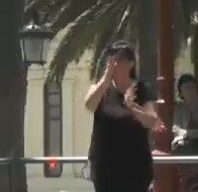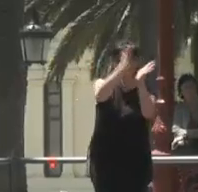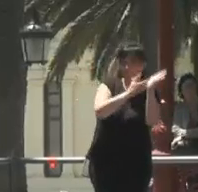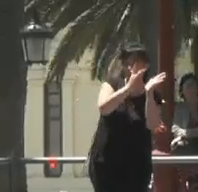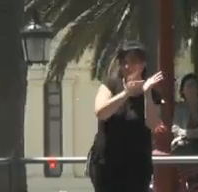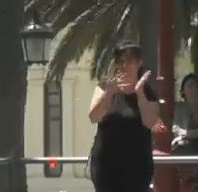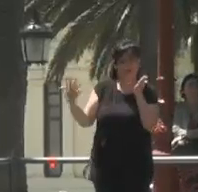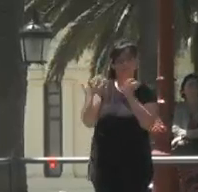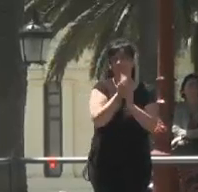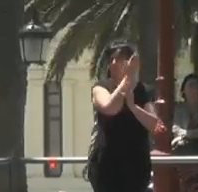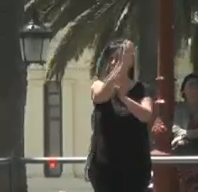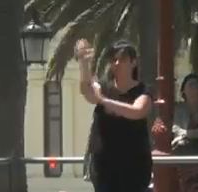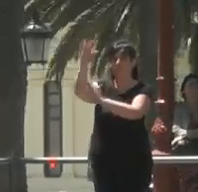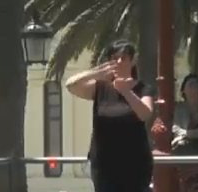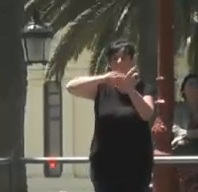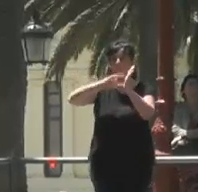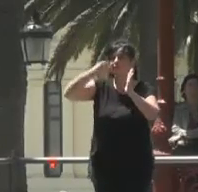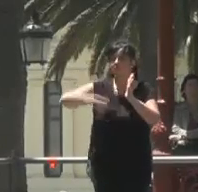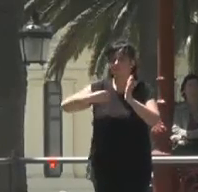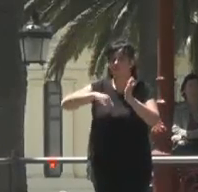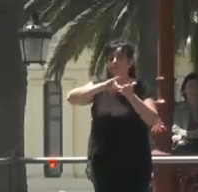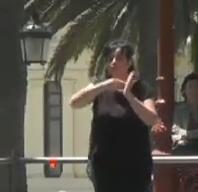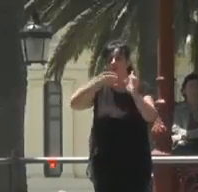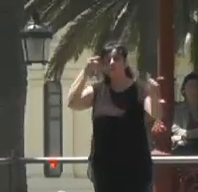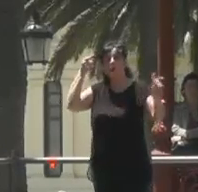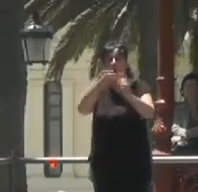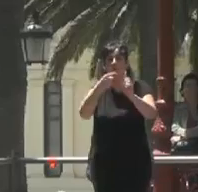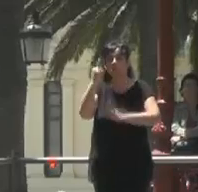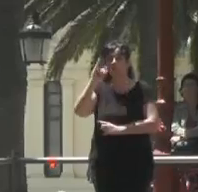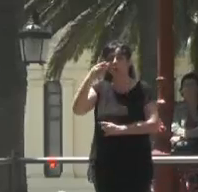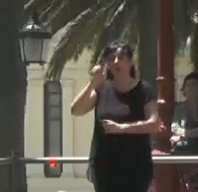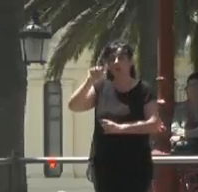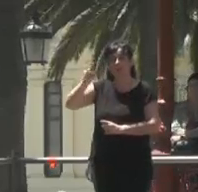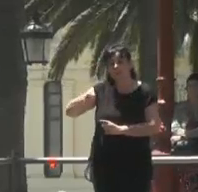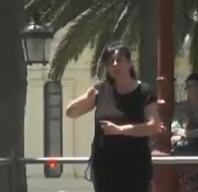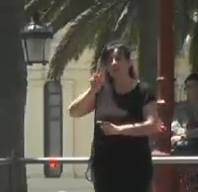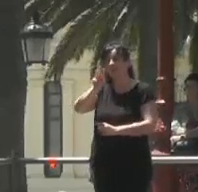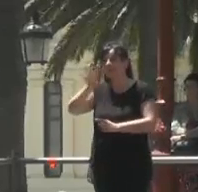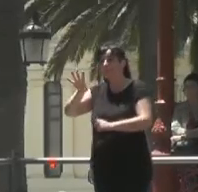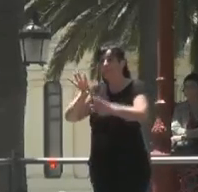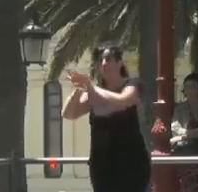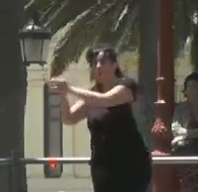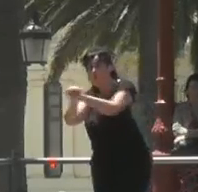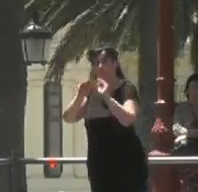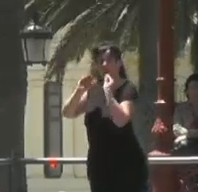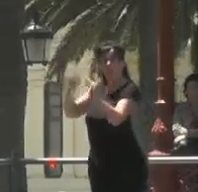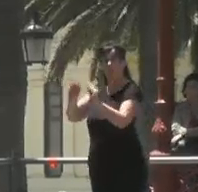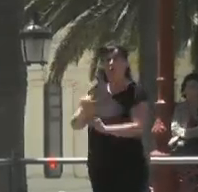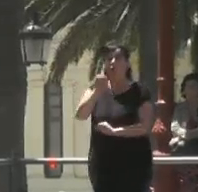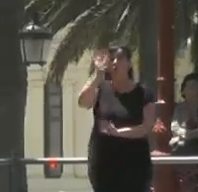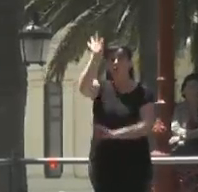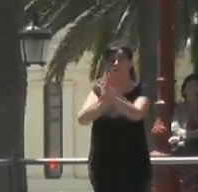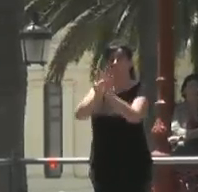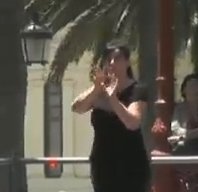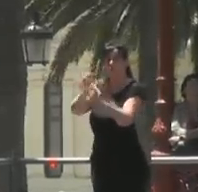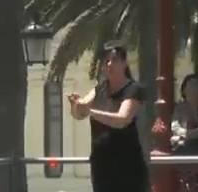Podem, e hai un proxecto de colonias do IBEX 35, de colonias do 1%, de colonias dos